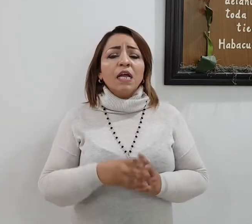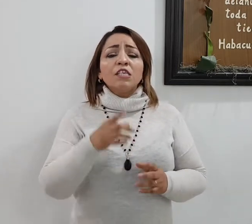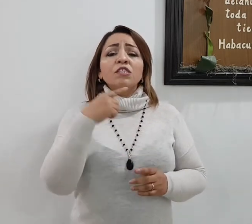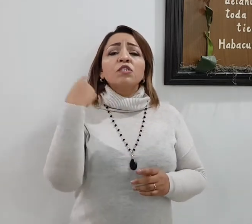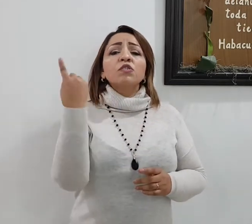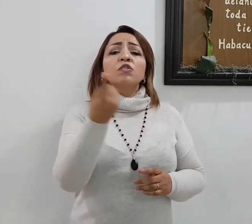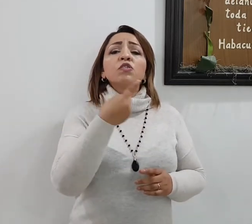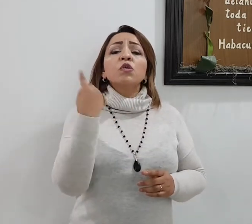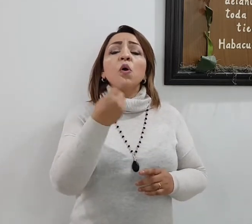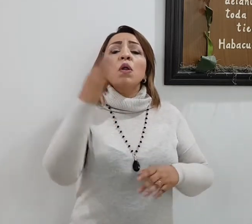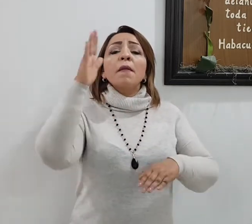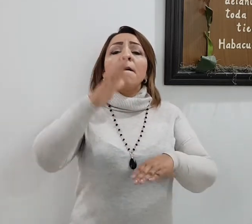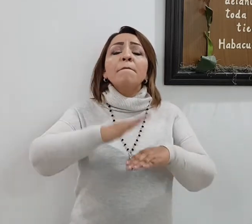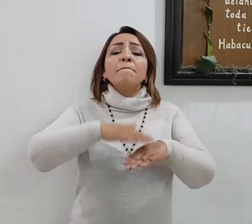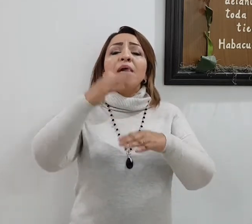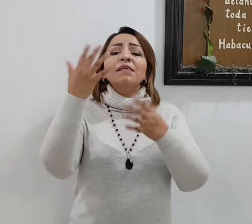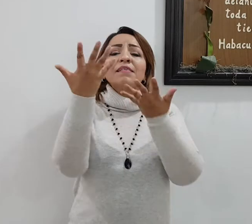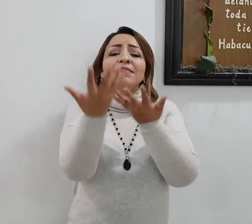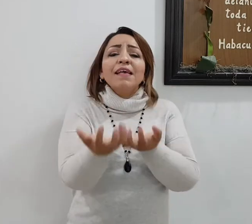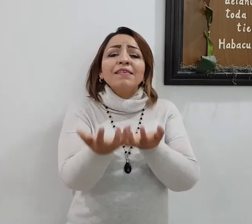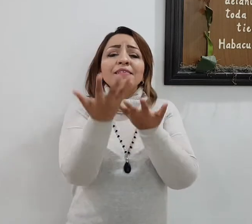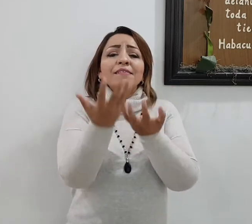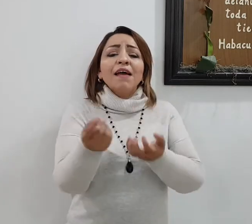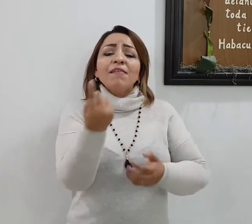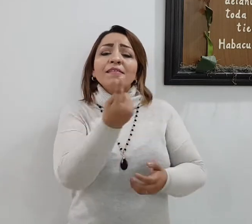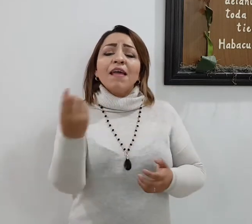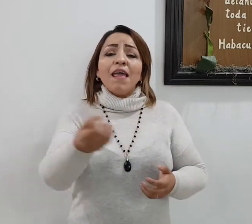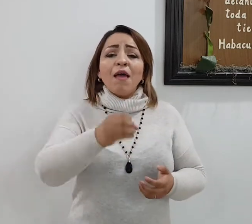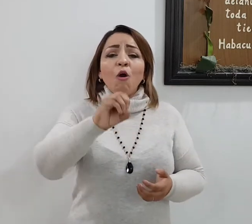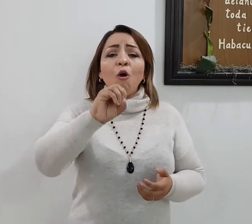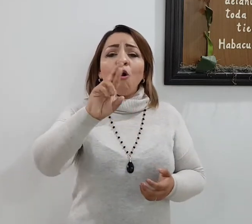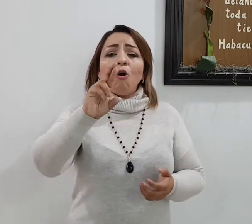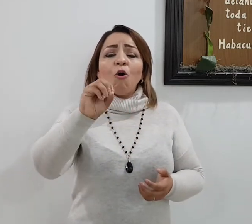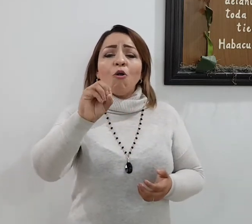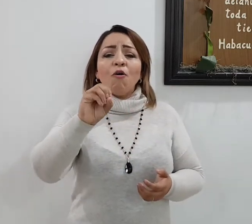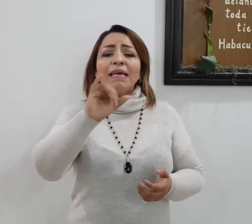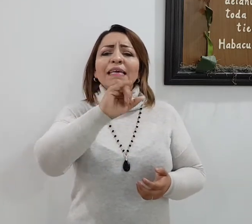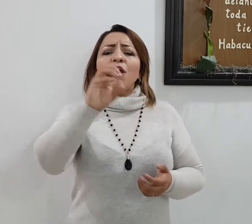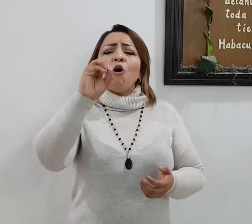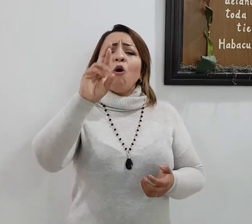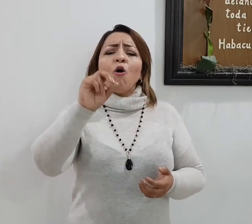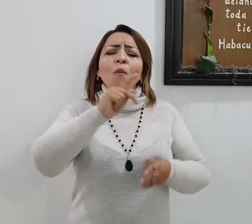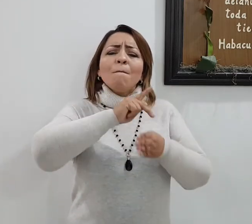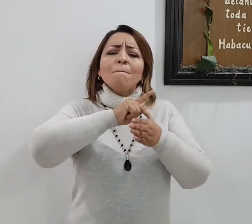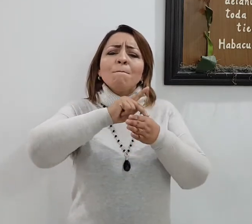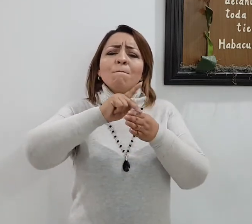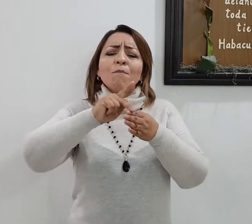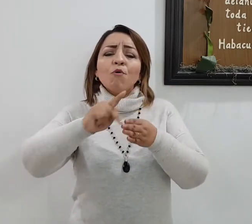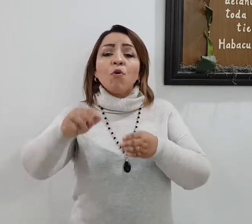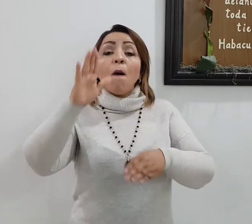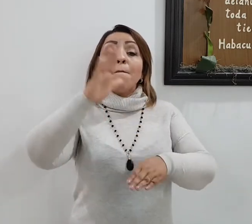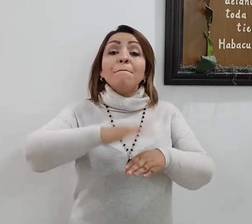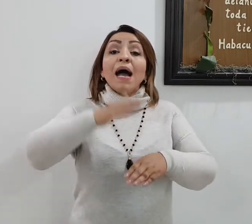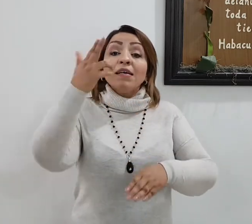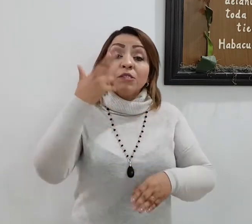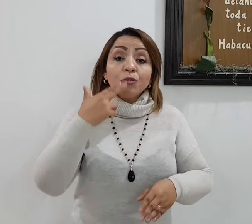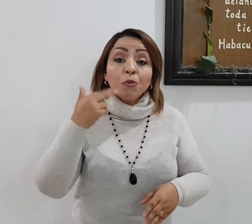más deseables que el oro, más que mucho oro refinado, más dulces que la miel, y que